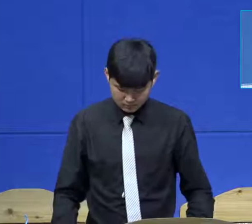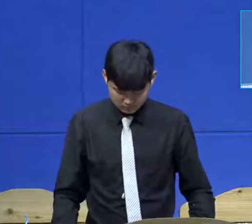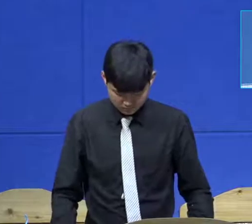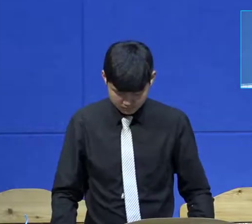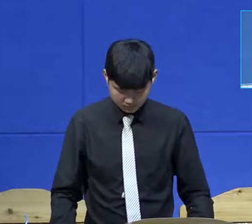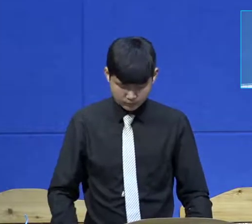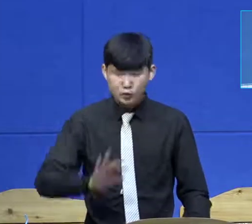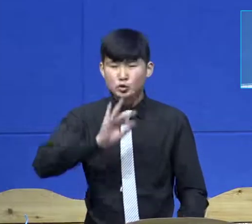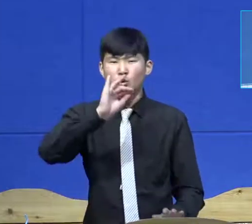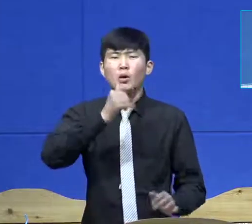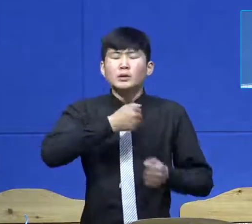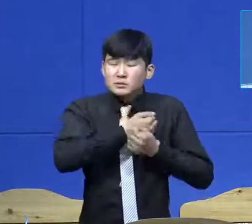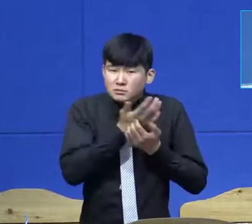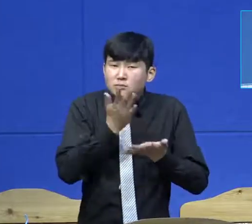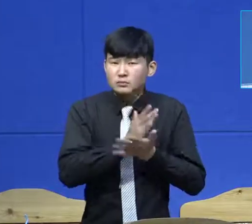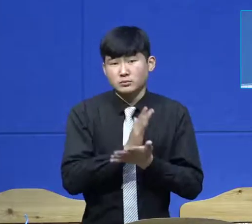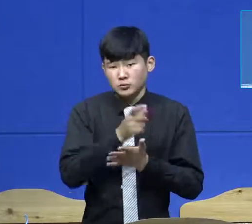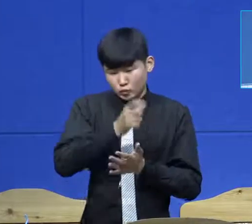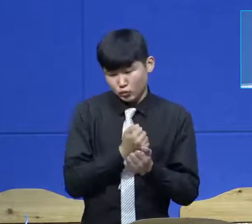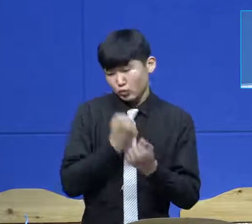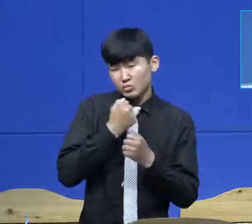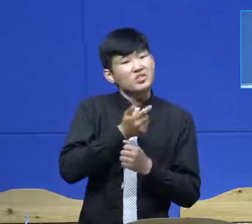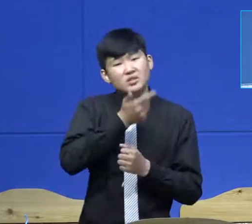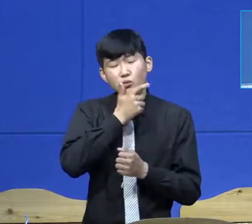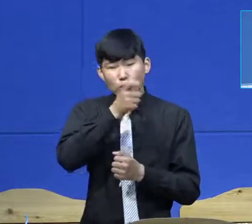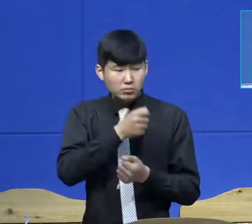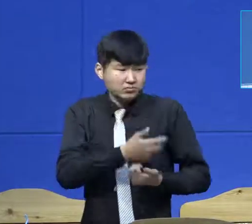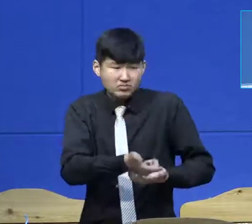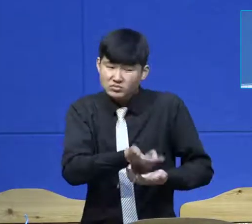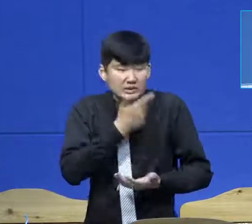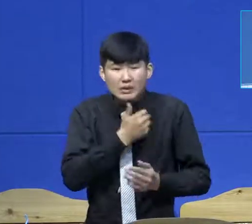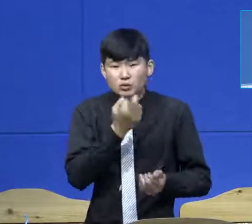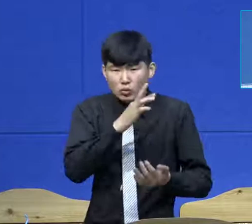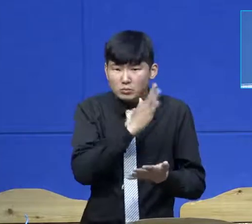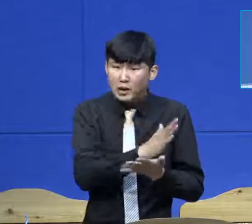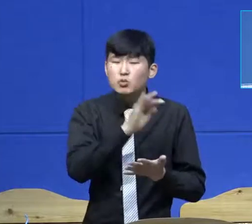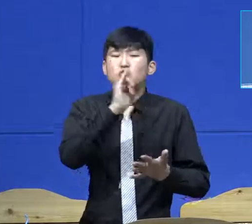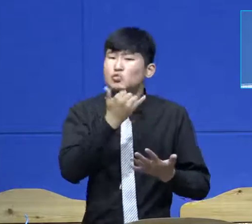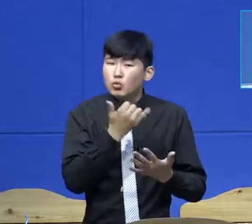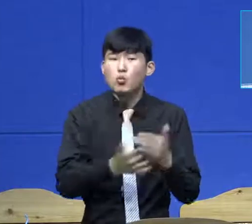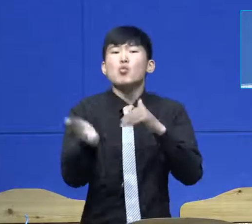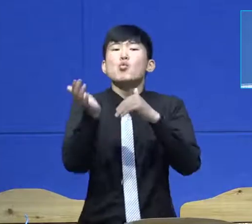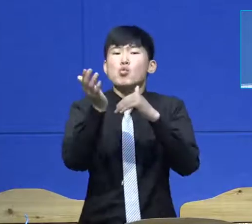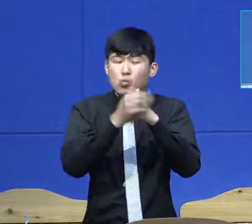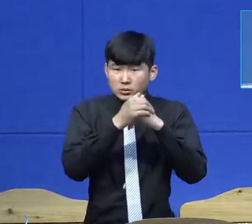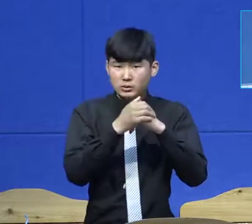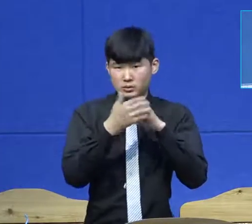Юуг зааж хэлж өгч байна? Хүний хүчээр чадахгүй, хүчрэхгүй зүйл гэж байдаг юм а гэсэн үг. Юу вэ? Үхэл.